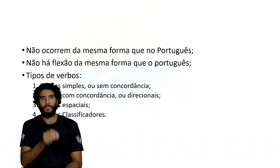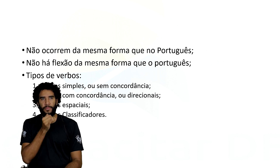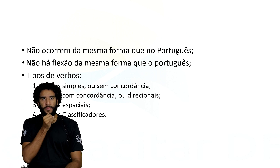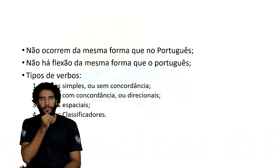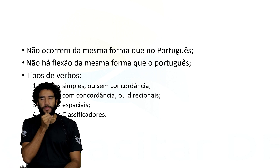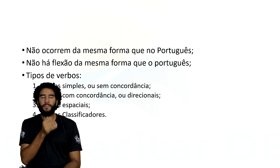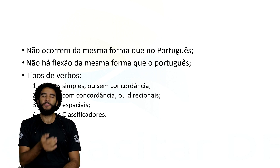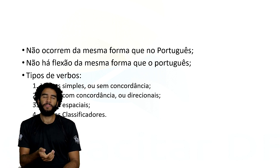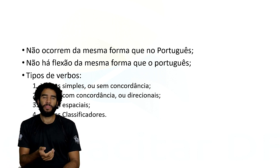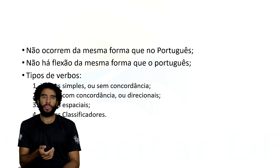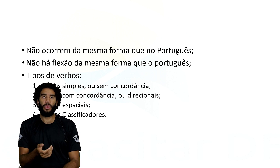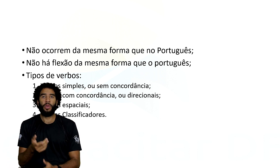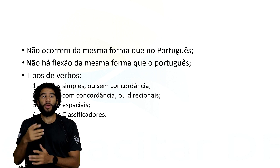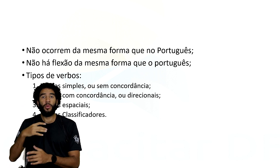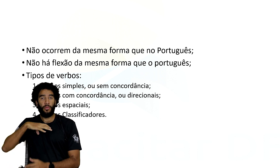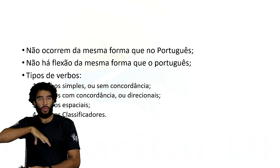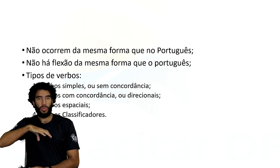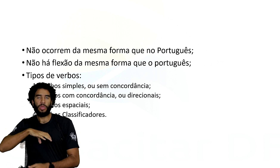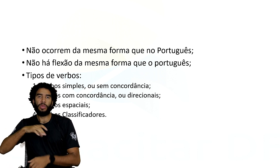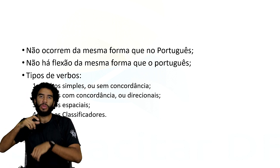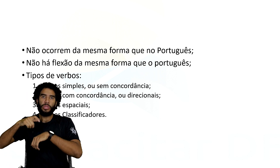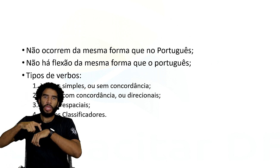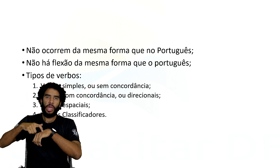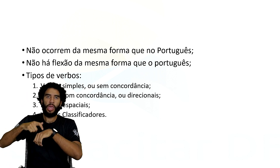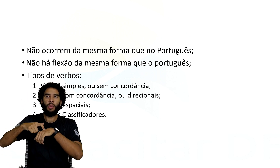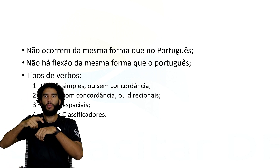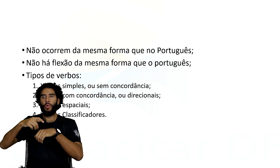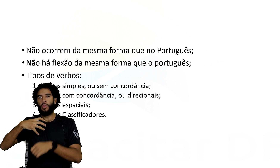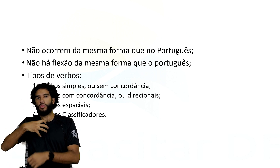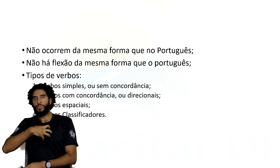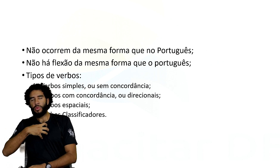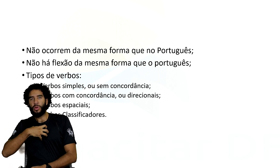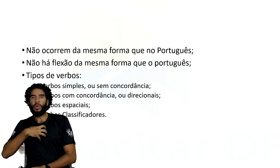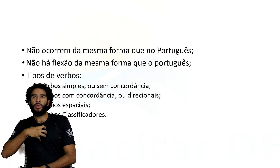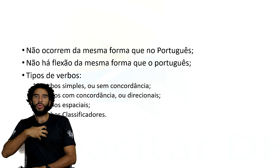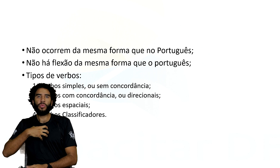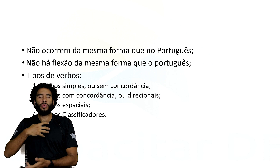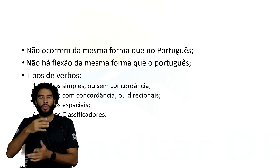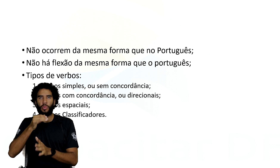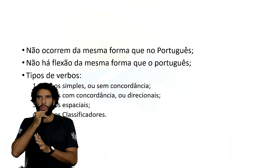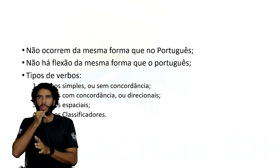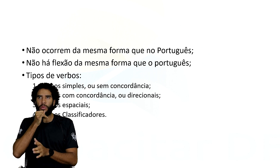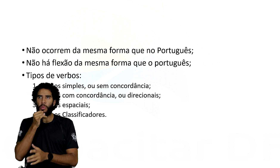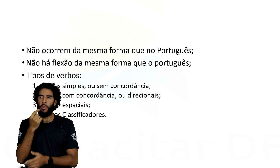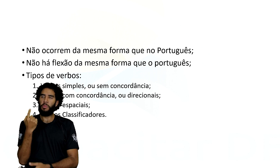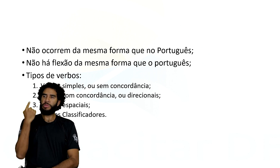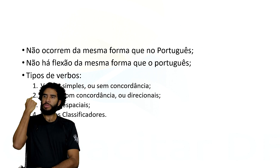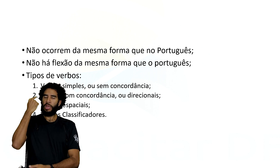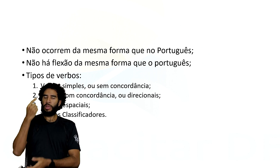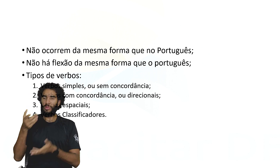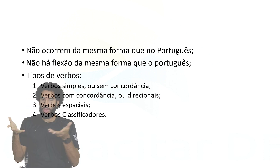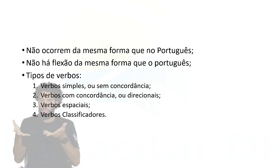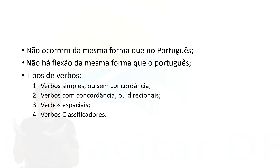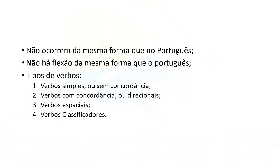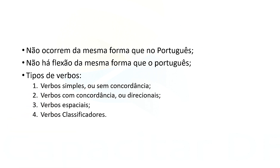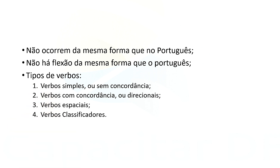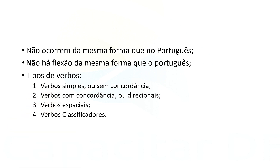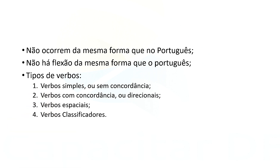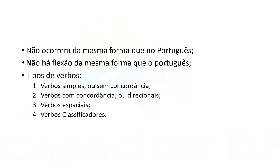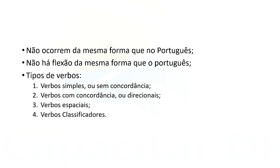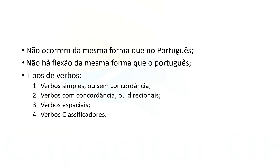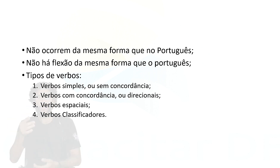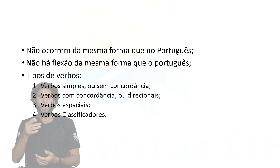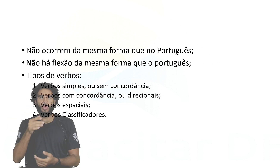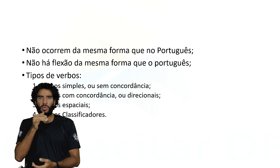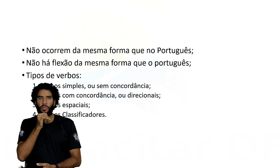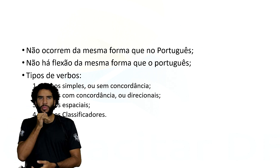em tempo, em modo e em aspecto. Ou seja, a gente sabe se o tempo é passado, presente, futuro, se o modo é imperativo,